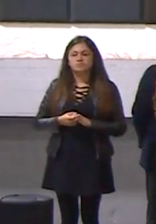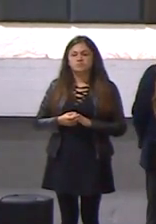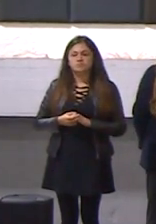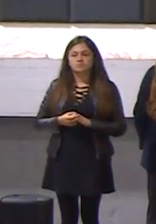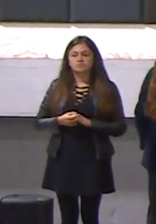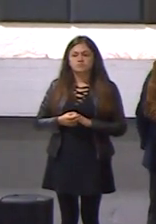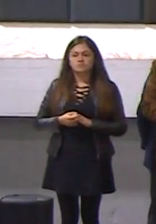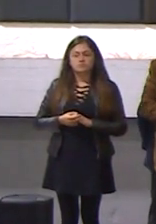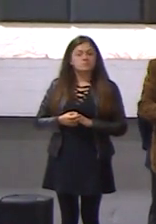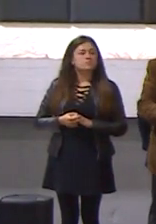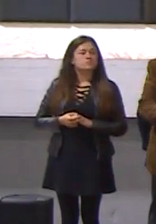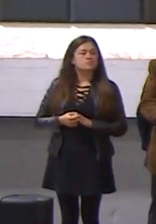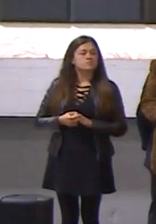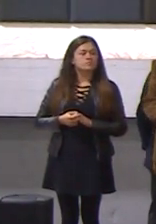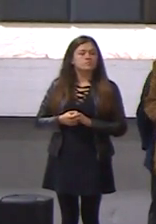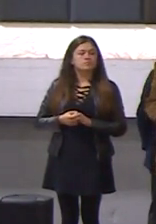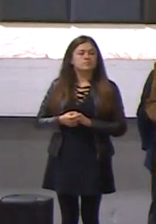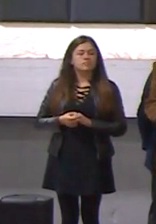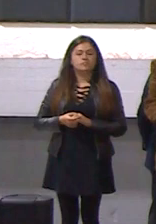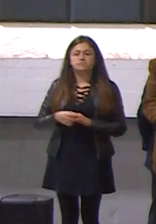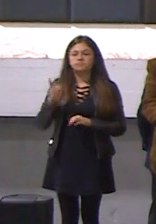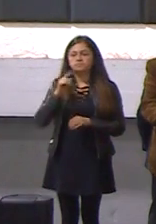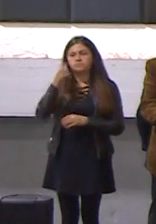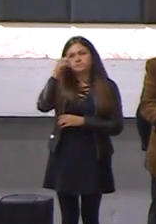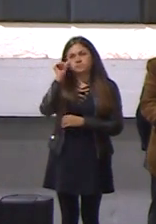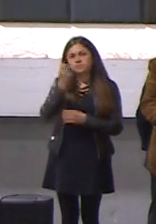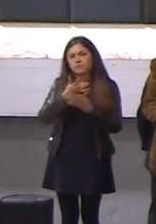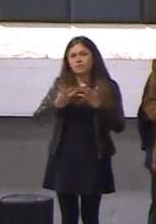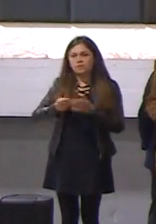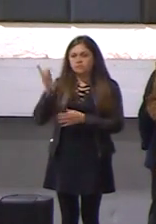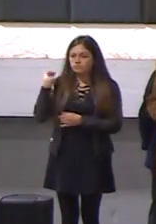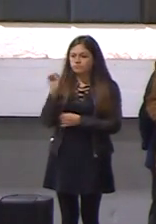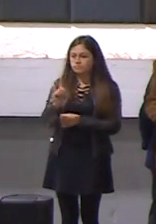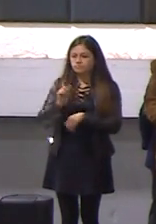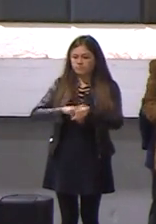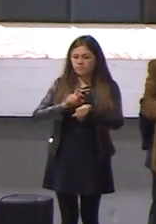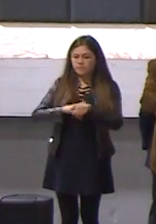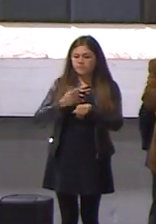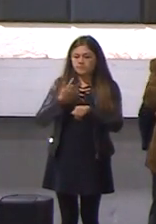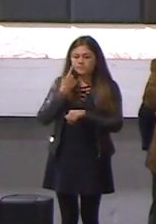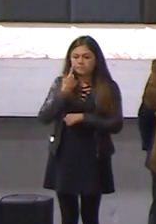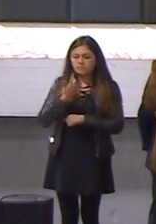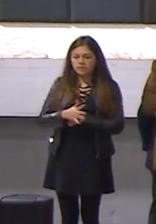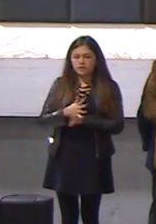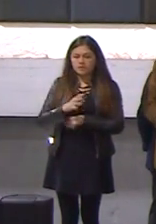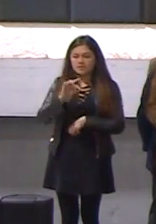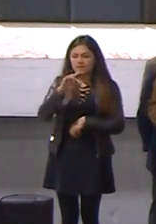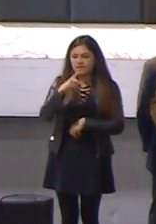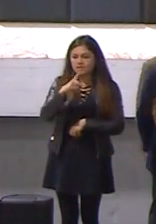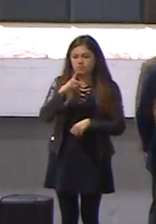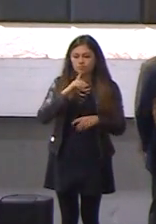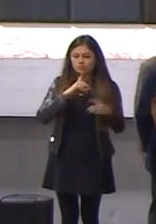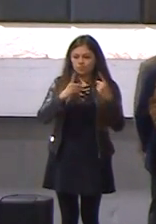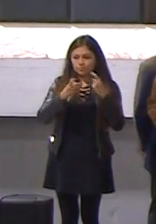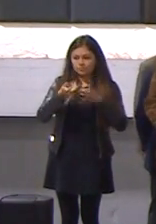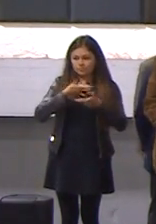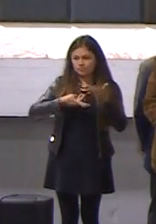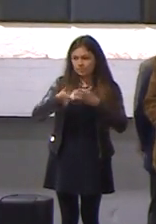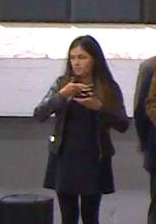haciendo un recorrido cronológico está previsto el segundo conversatorio